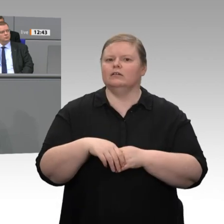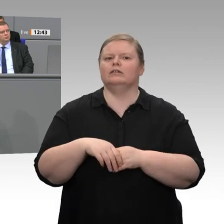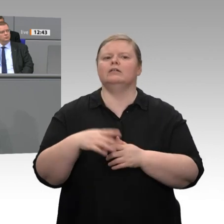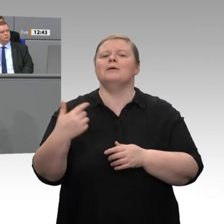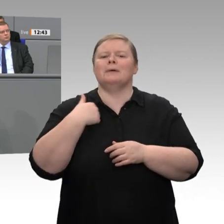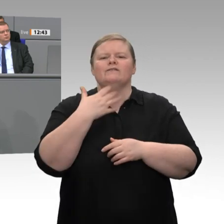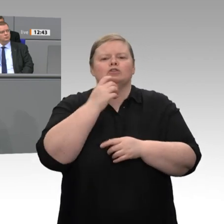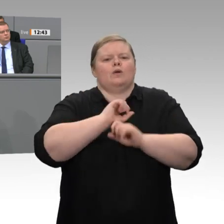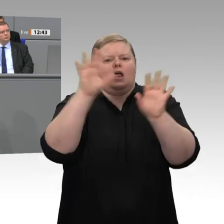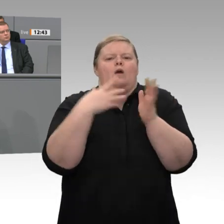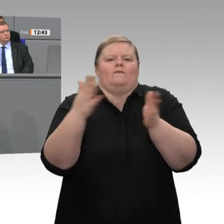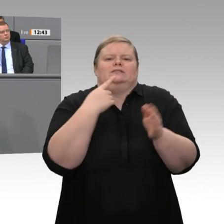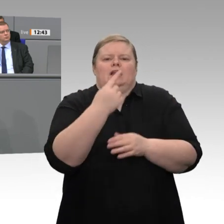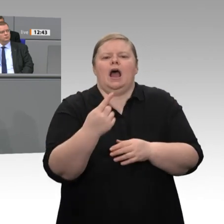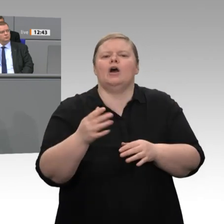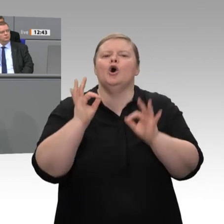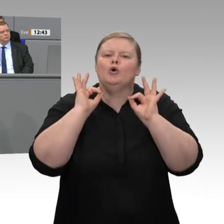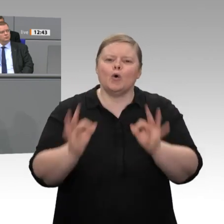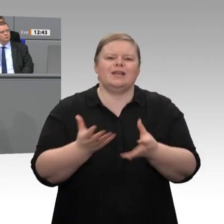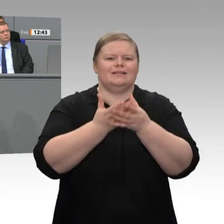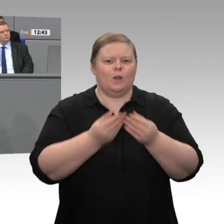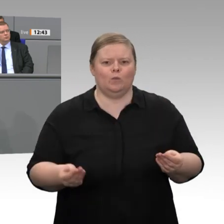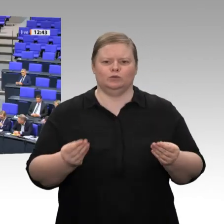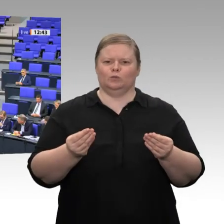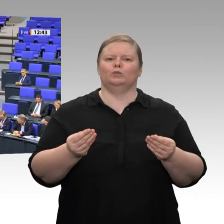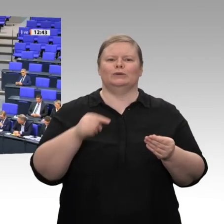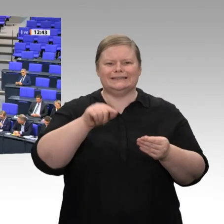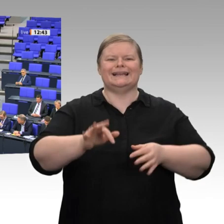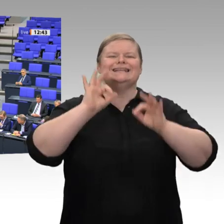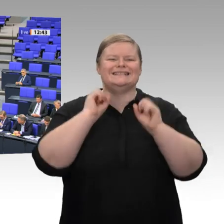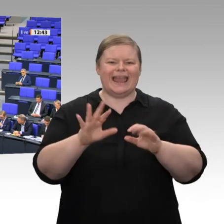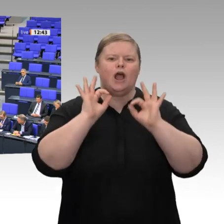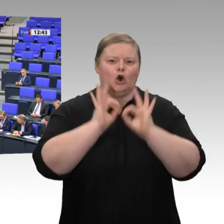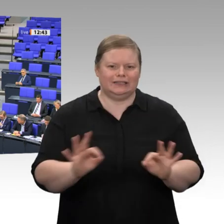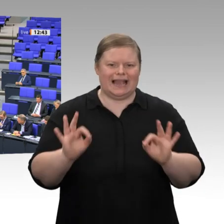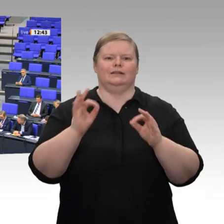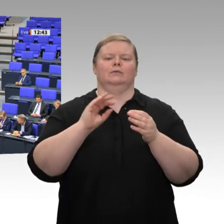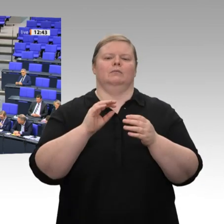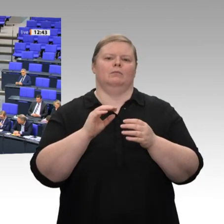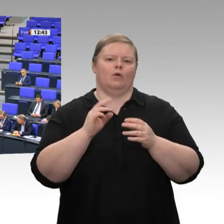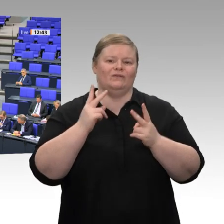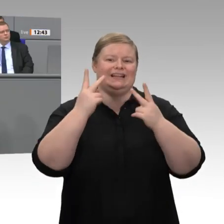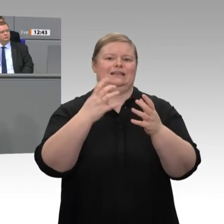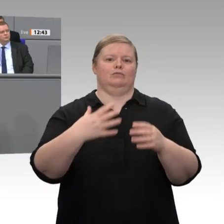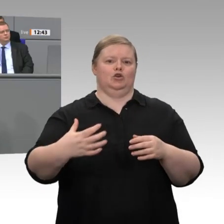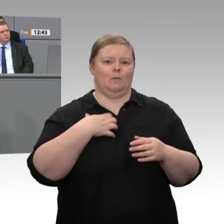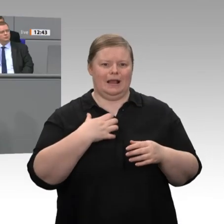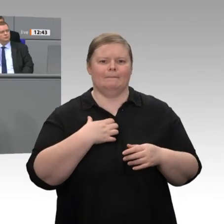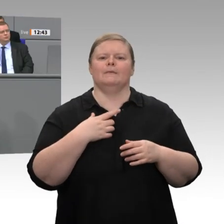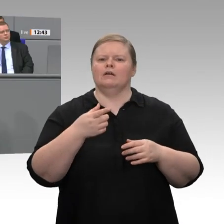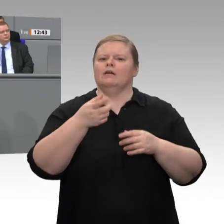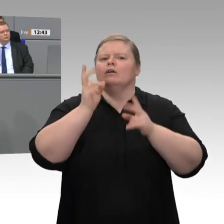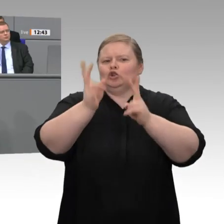Recht, Frau Göring-Eckardt, beschrieben, das ist ein wirklich wichtiges Thema, aber dem stellen wir uns mit den